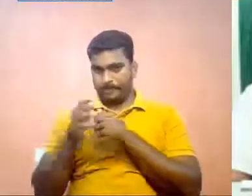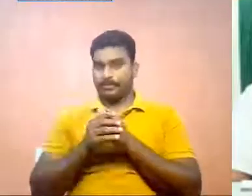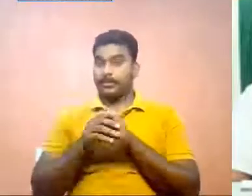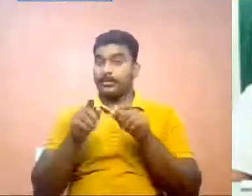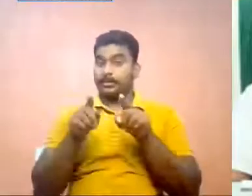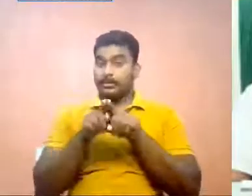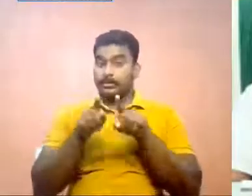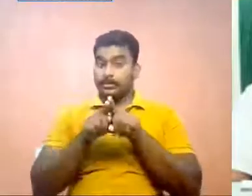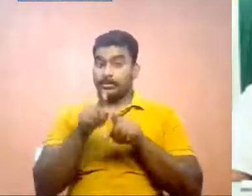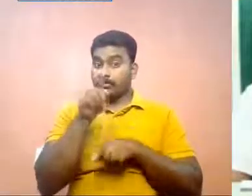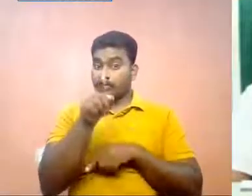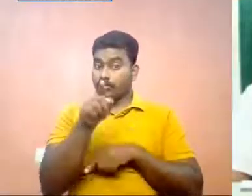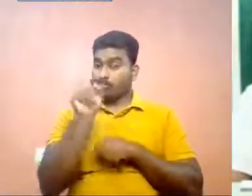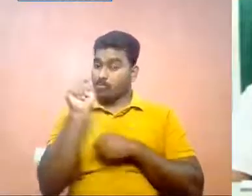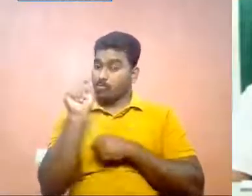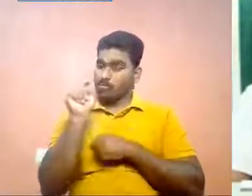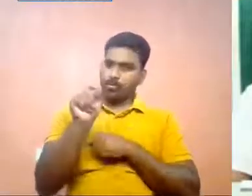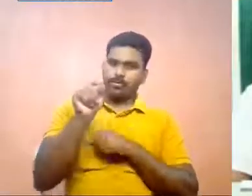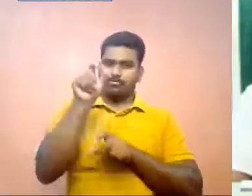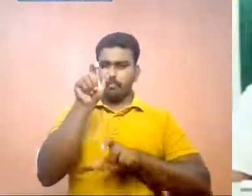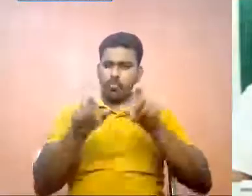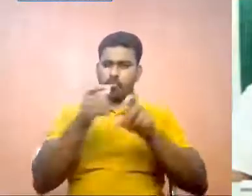ശക്തമായൊരു അഭിപ്രായം ഉയർന്നു വരുന്നുണ്ട്.